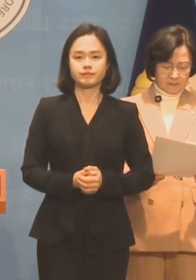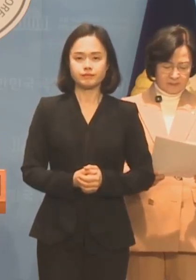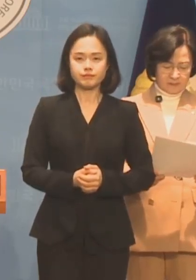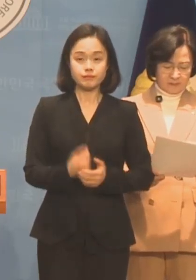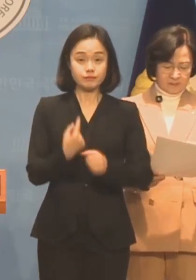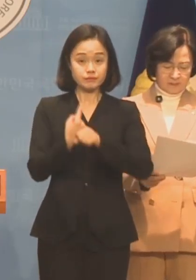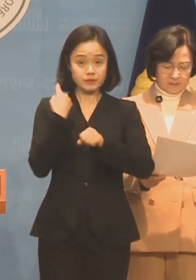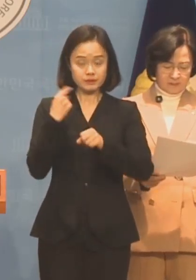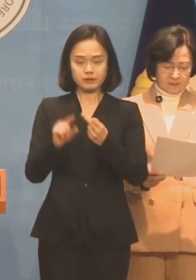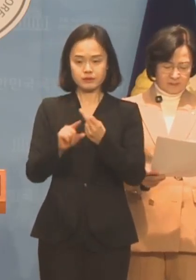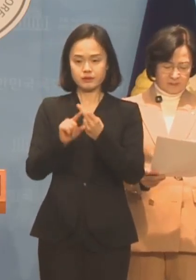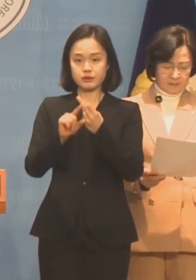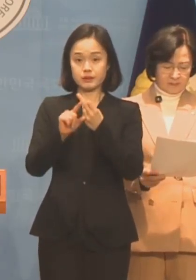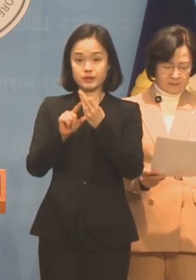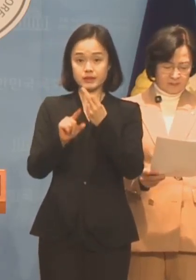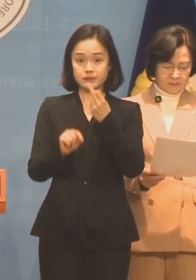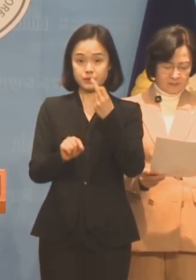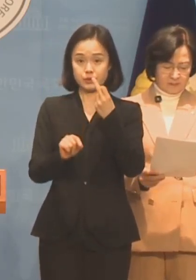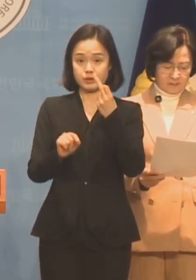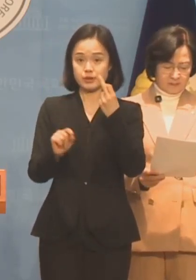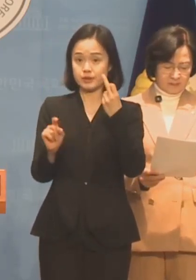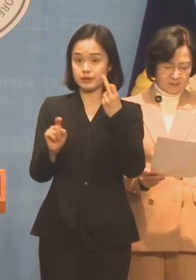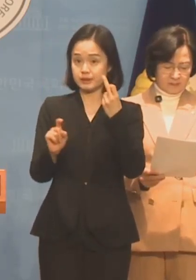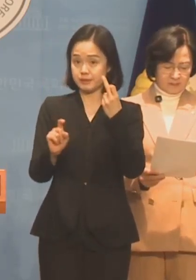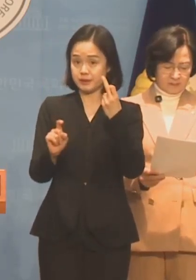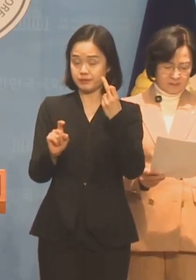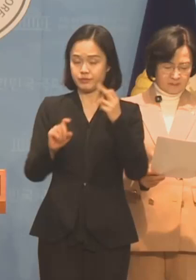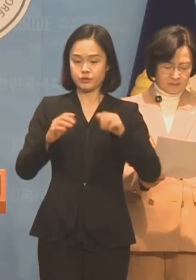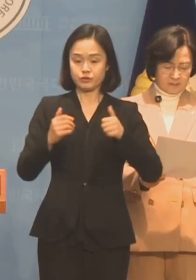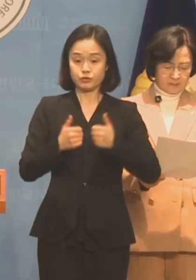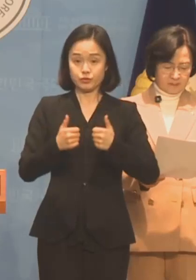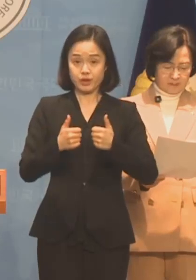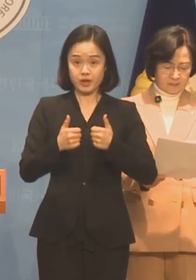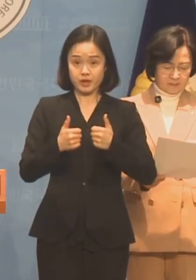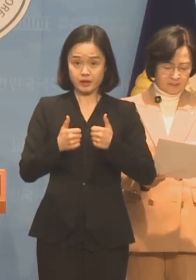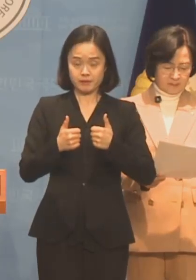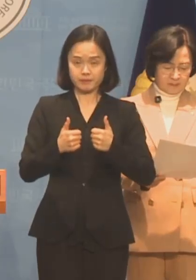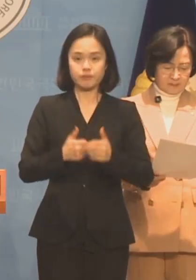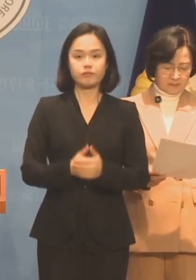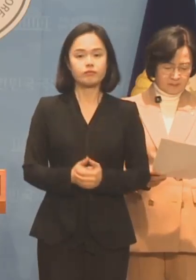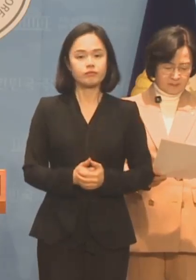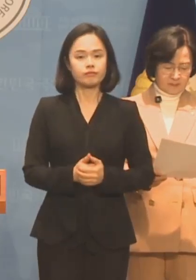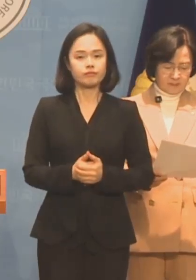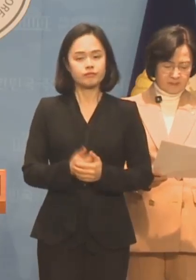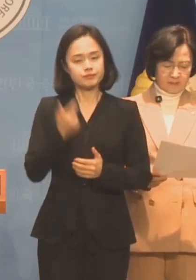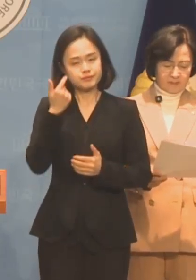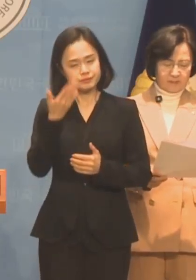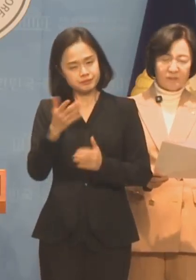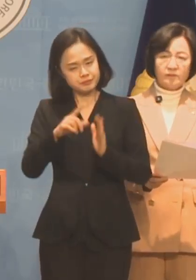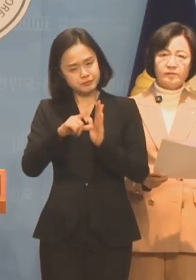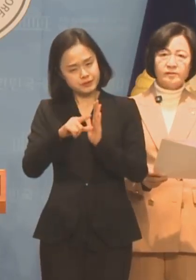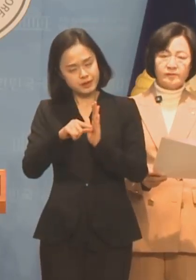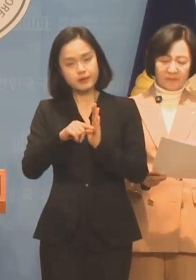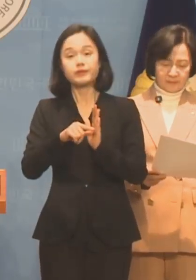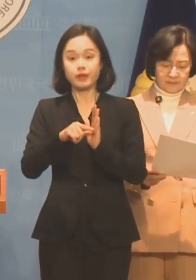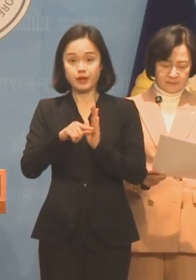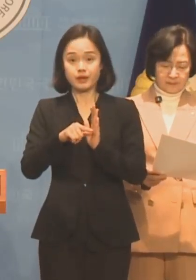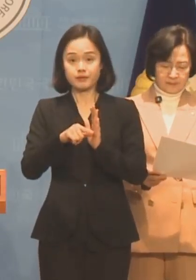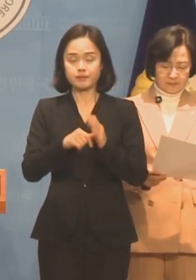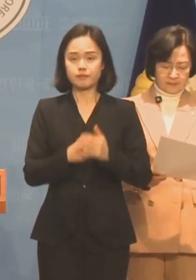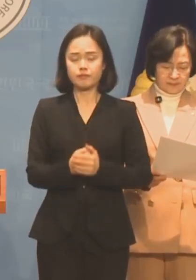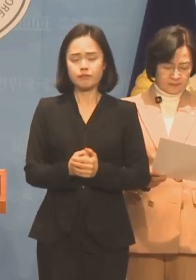10일 국회 국방위원회 현안 질의에서 계엄을 몰랐고 TV 보고